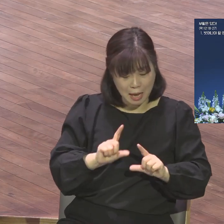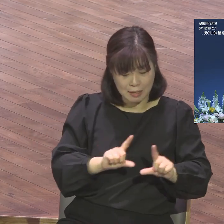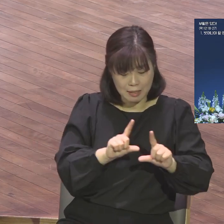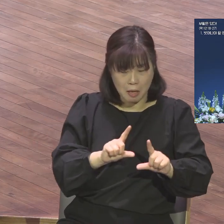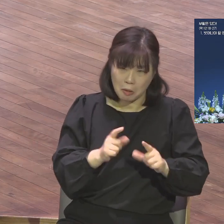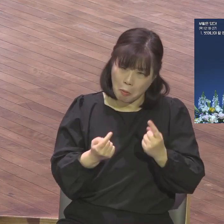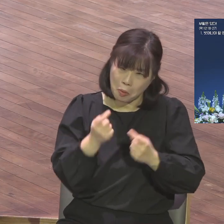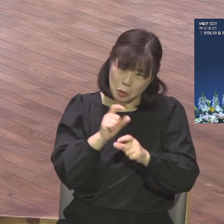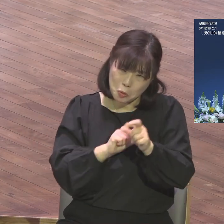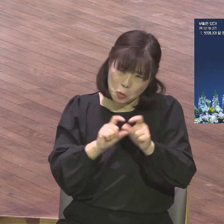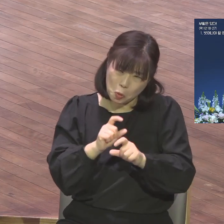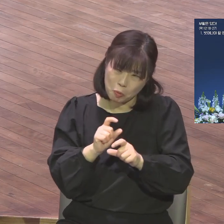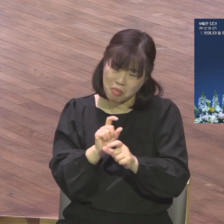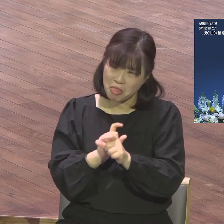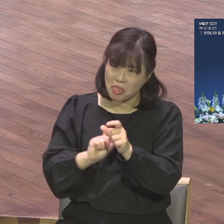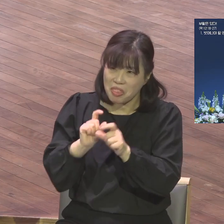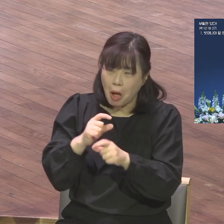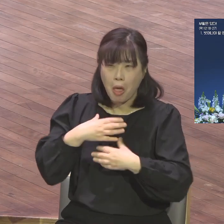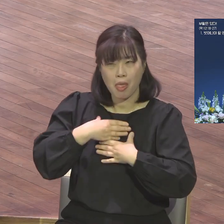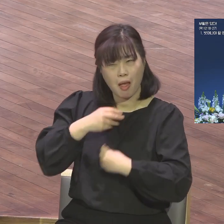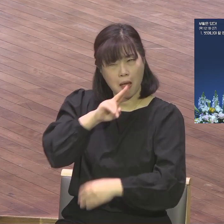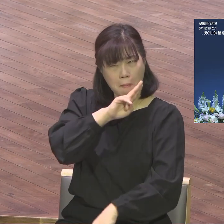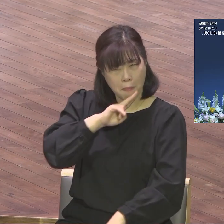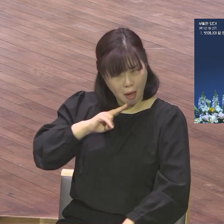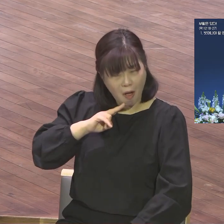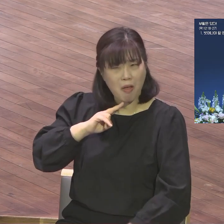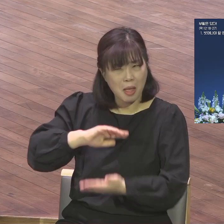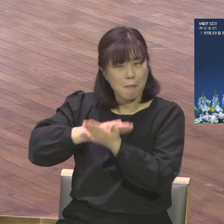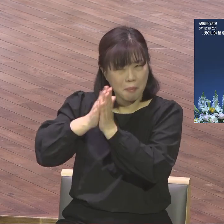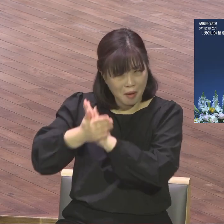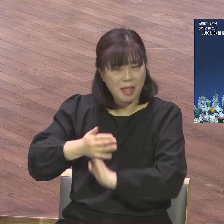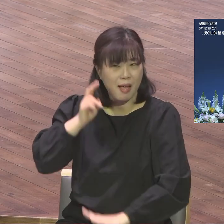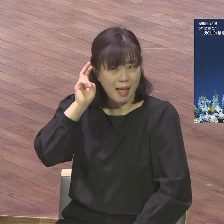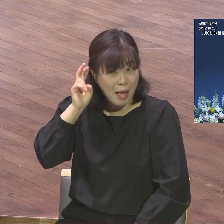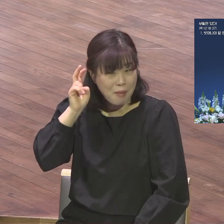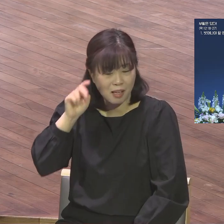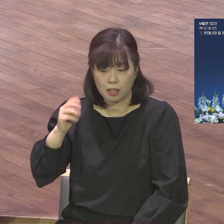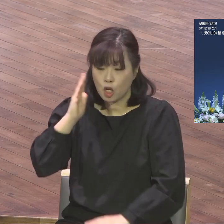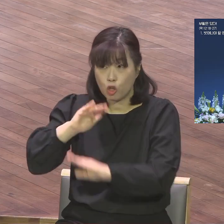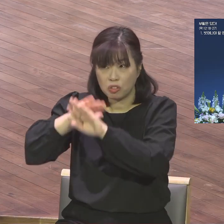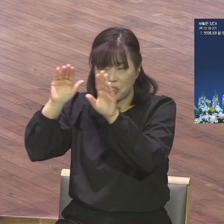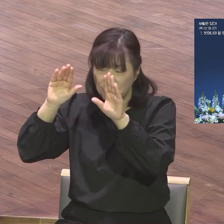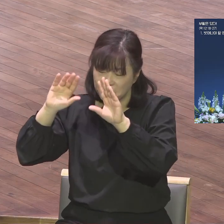좋겠지, 이 땅보다는 좀 살기가 편하겠지, 그 정도로 생각한 거예요.